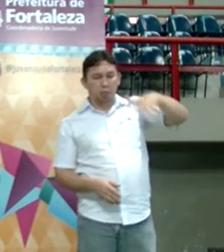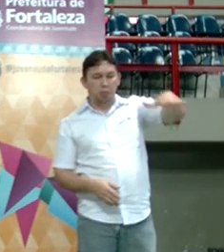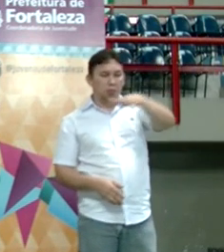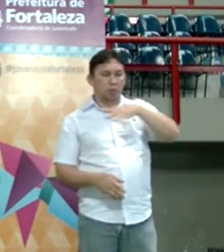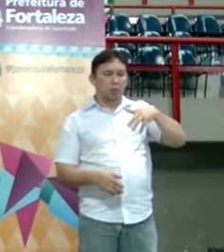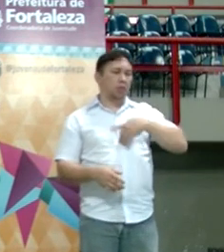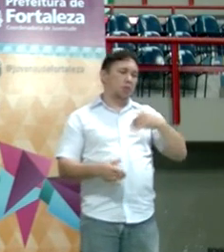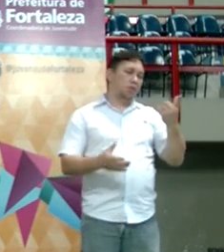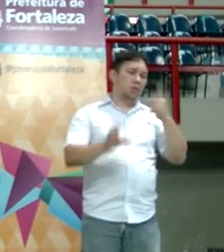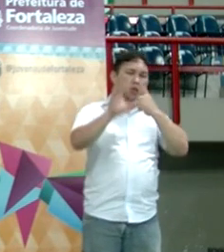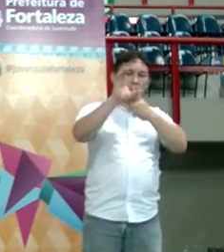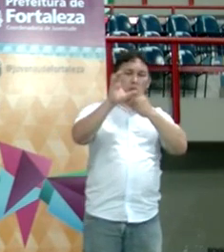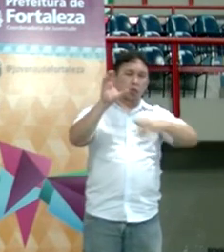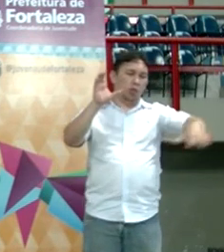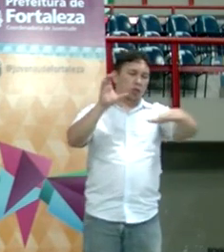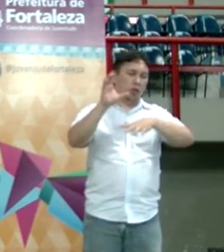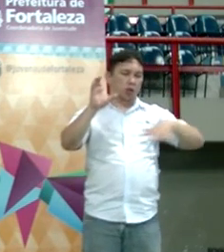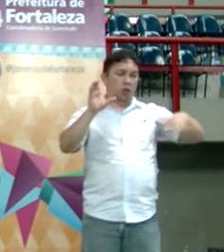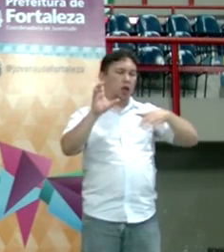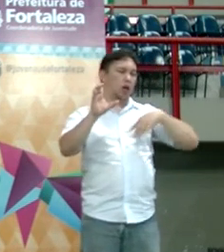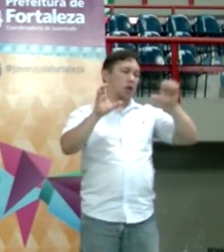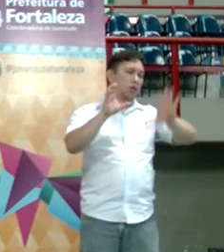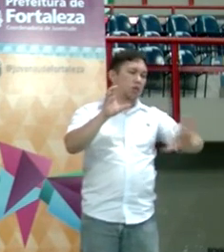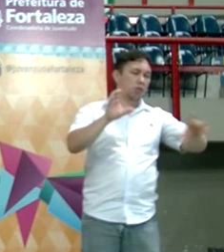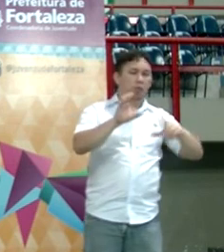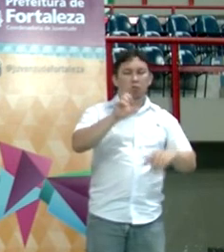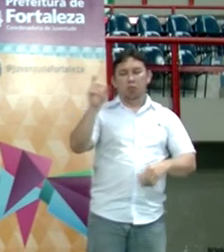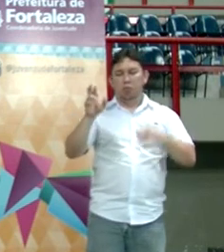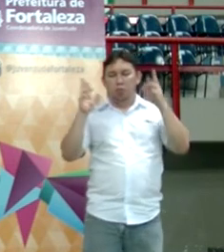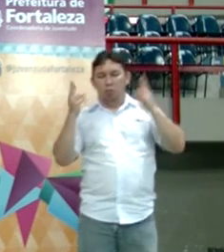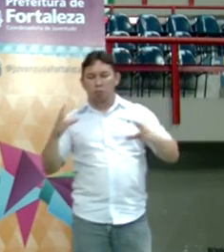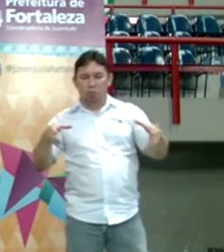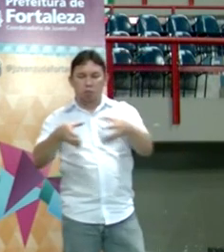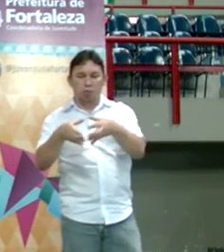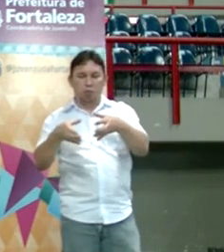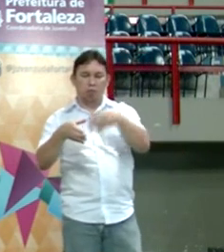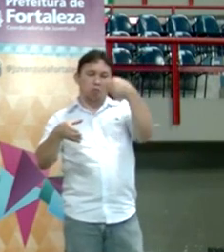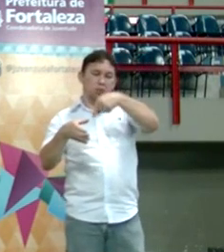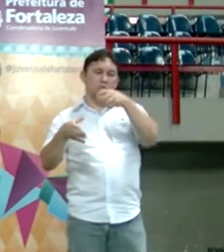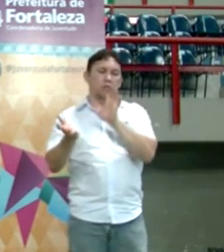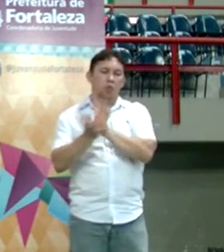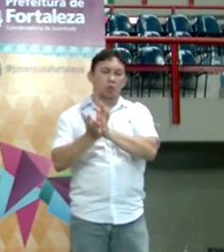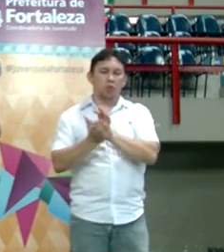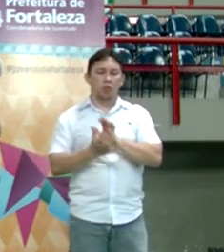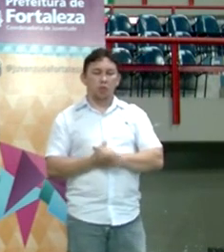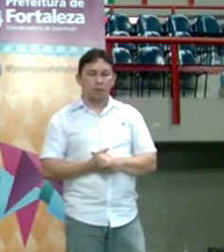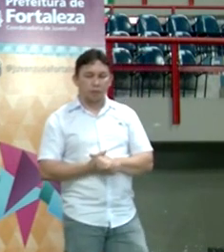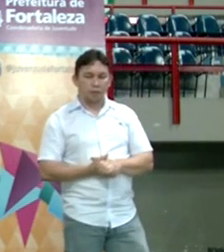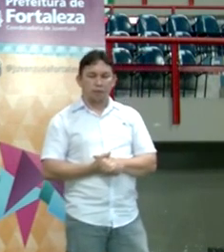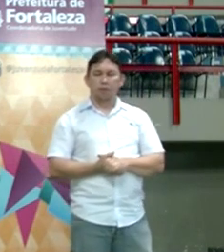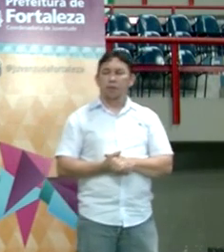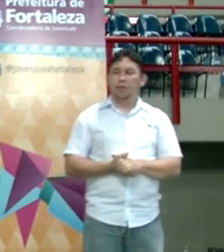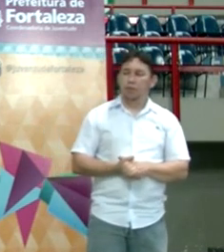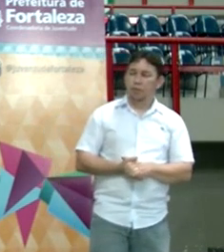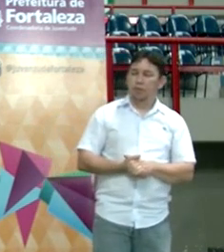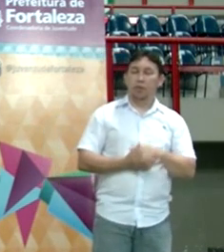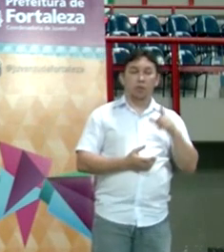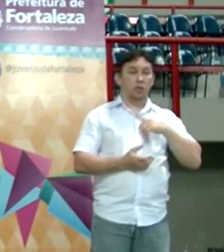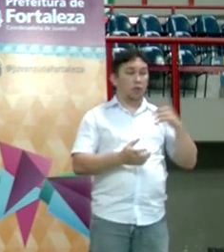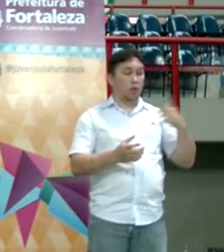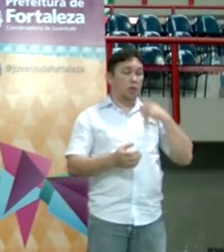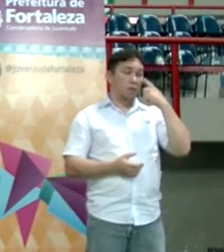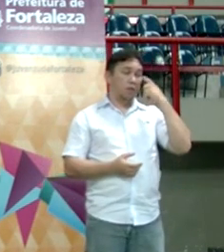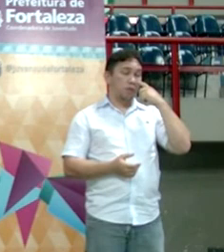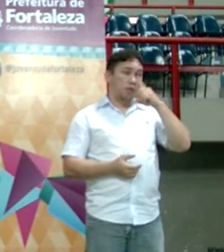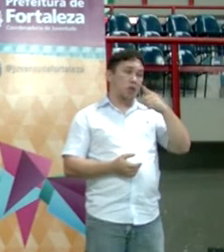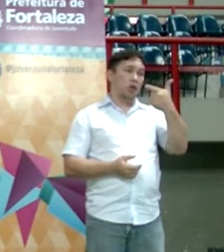regimes comunistas no leste europeu e na antiga União das Repúblicas Socialistas Soviéticas. A URSS. Sede da Copa do